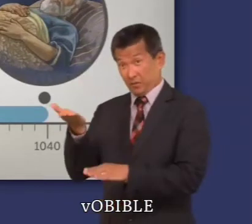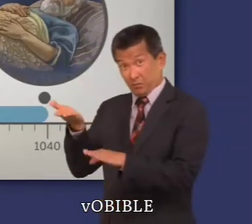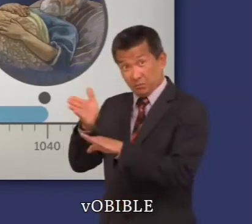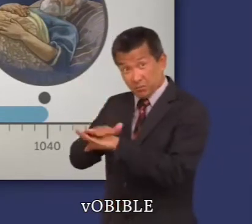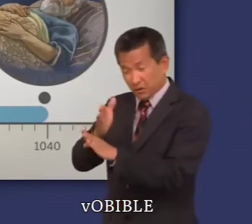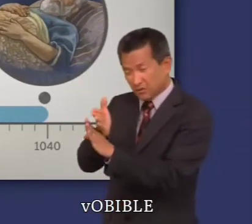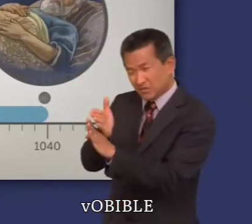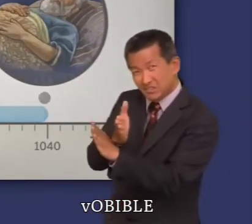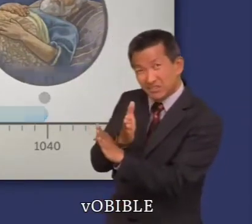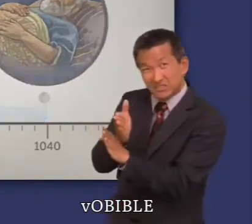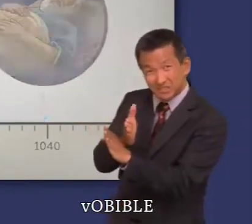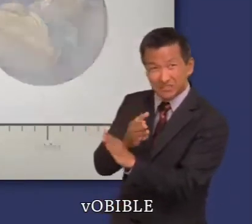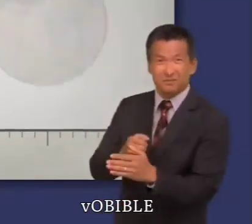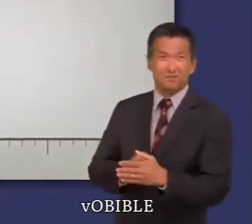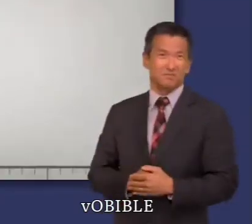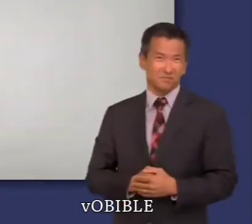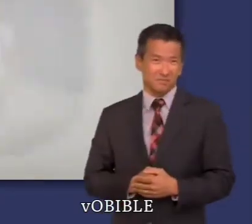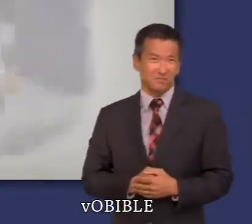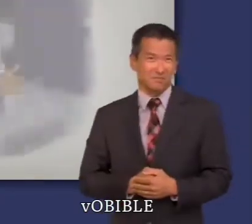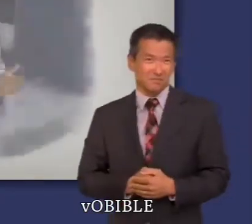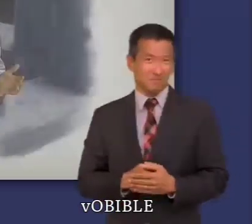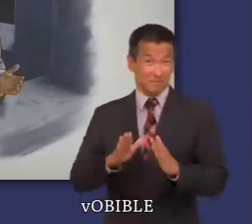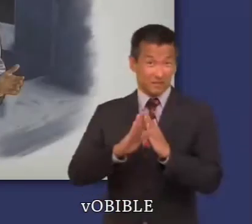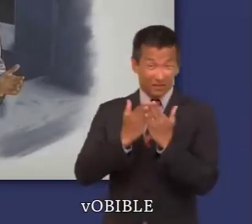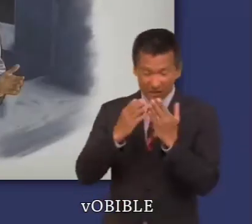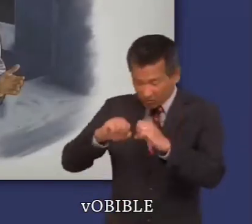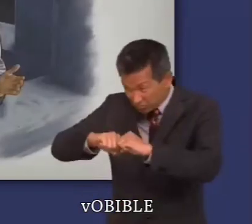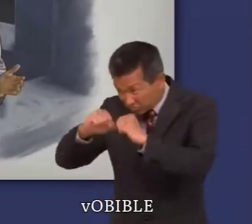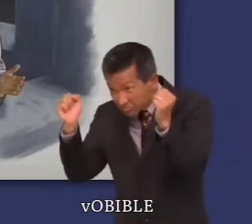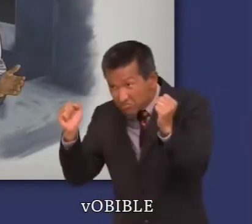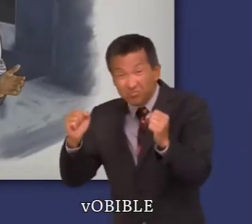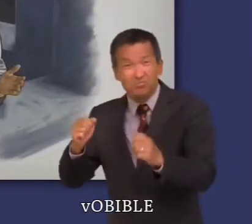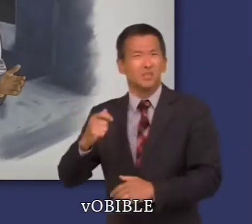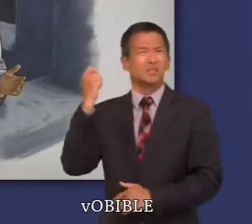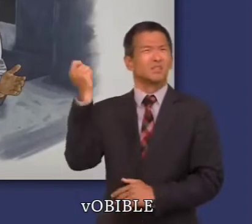Dans le canon hébraïque original, 1 Samuel et 2 Samuel